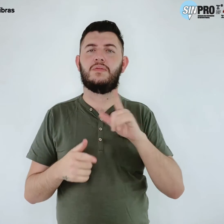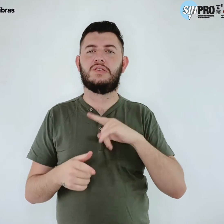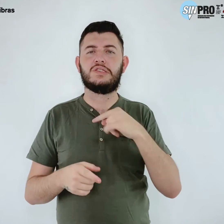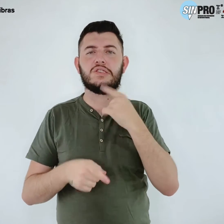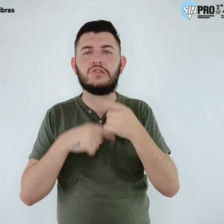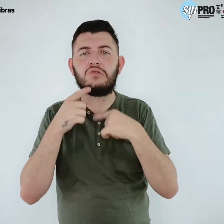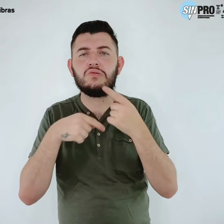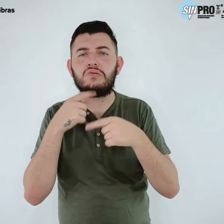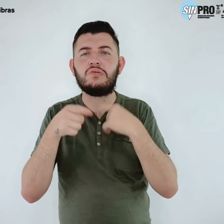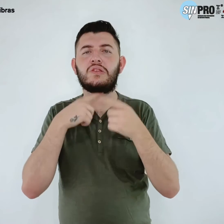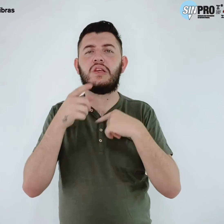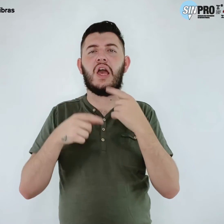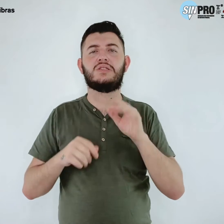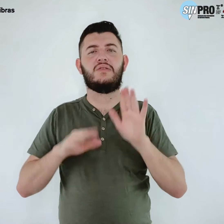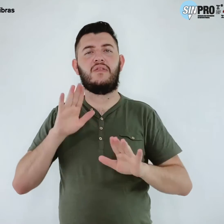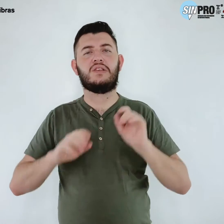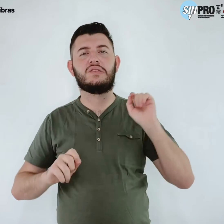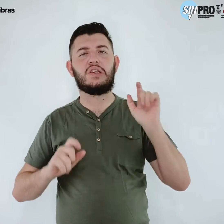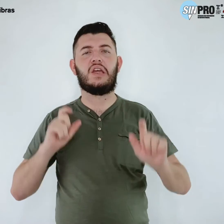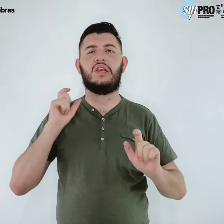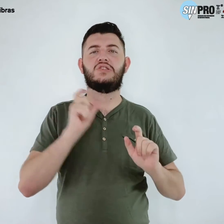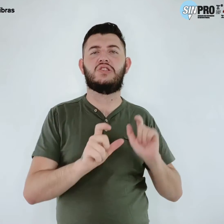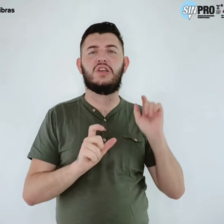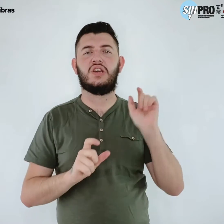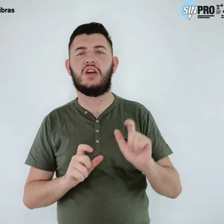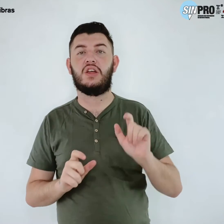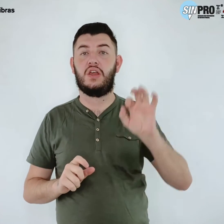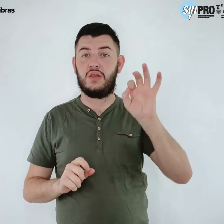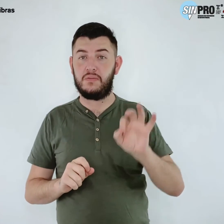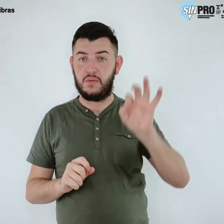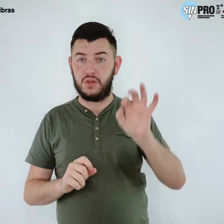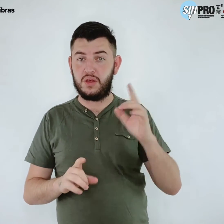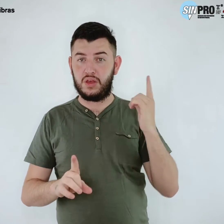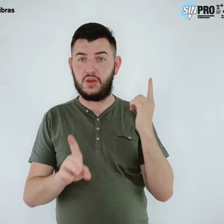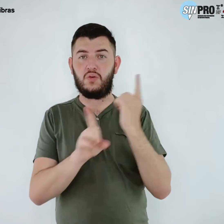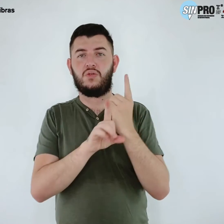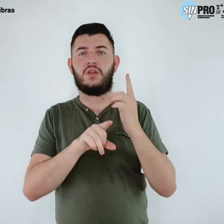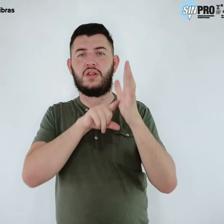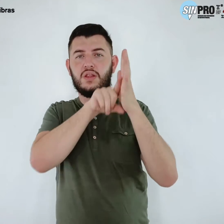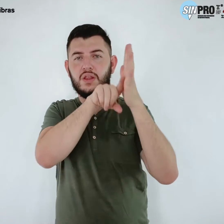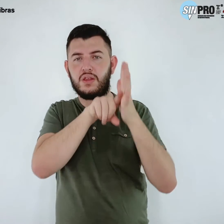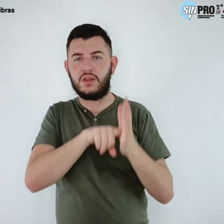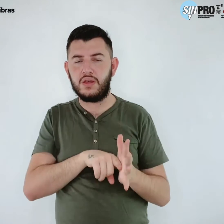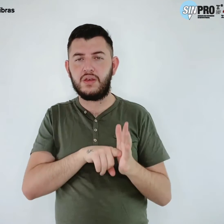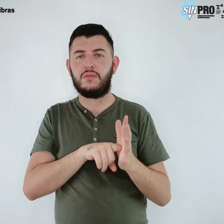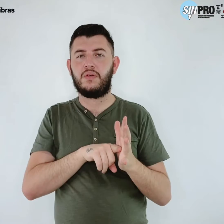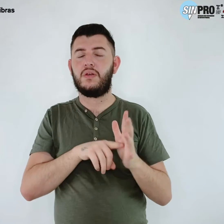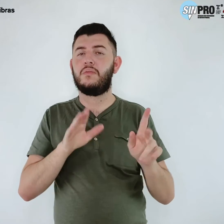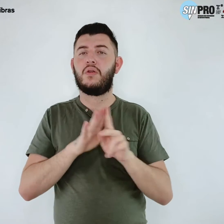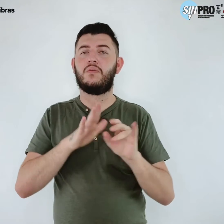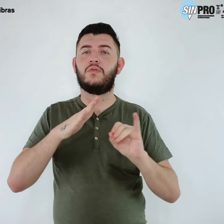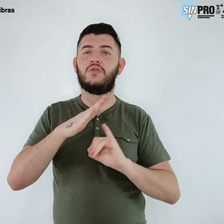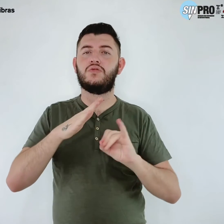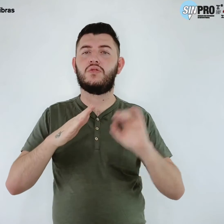problema, via a situação com dúvidas, muitas vezes criticando os números identificados pelas